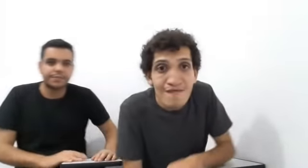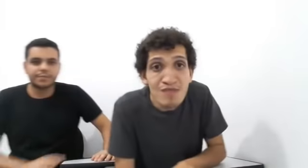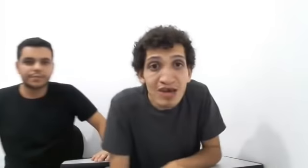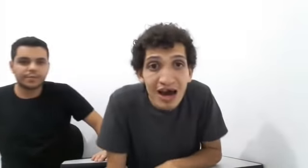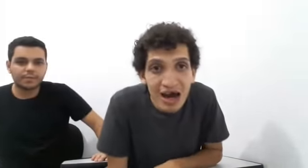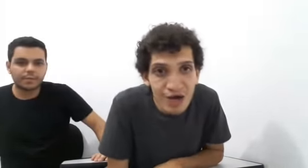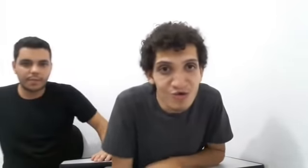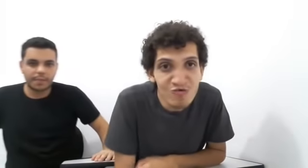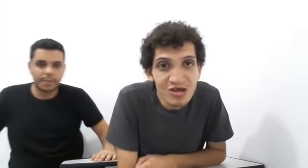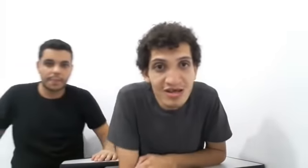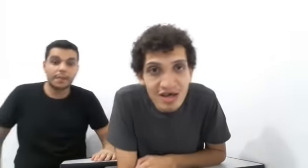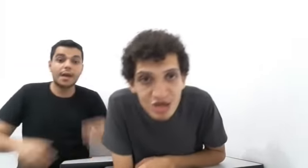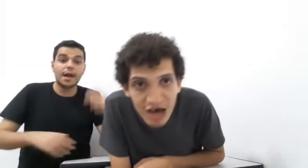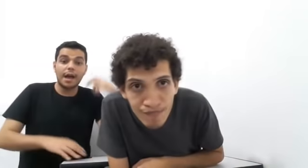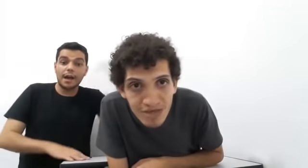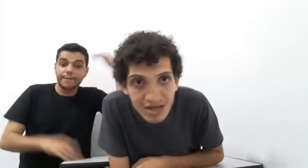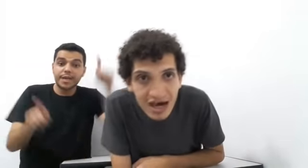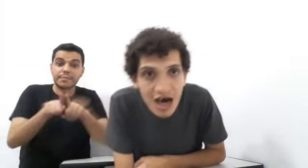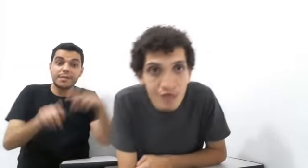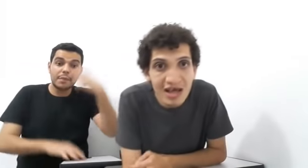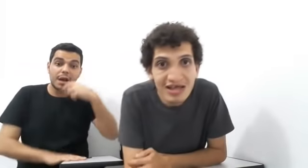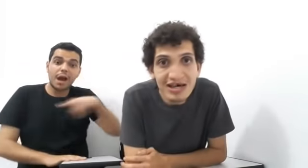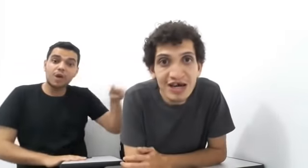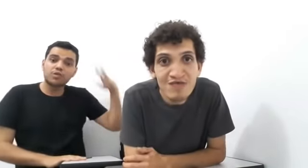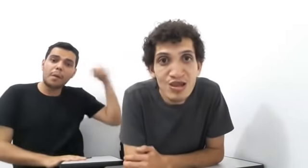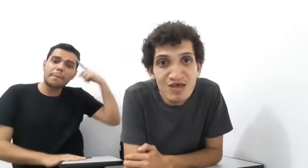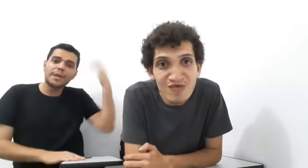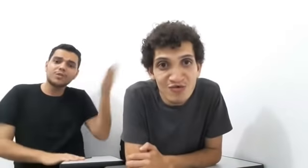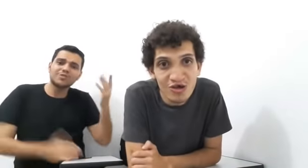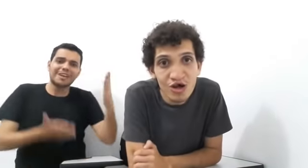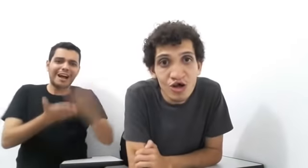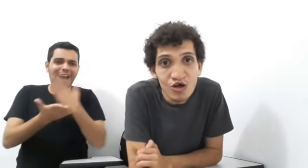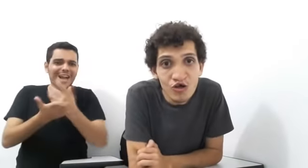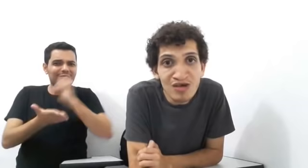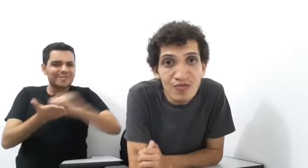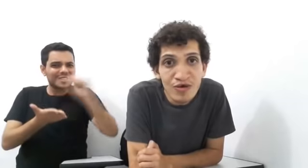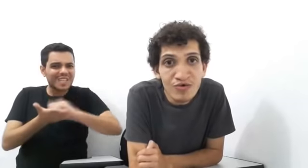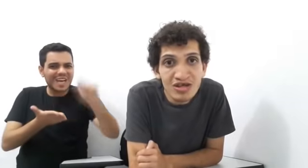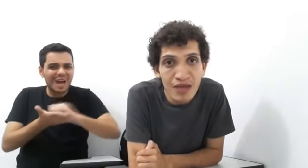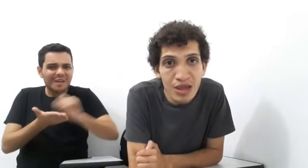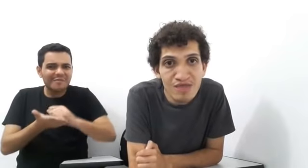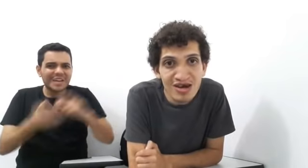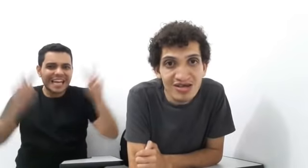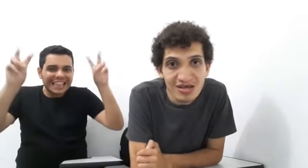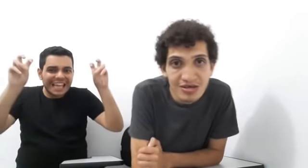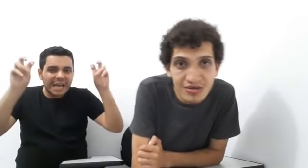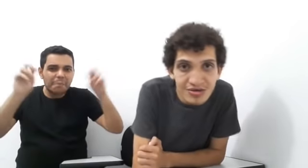Felipe Arnes, vocês já pensaram em escrever livros sobre teoria da Libras?